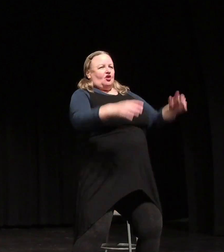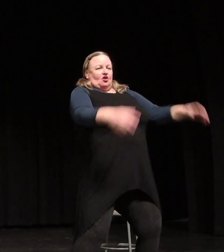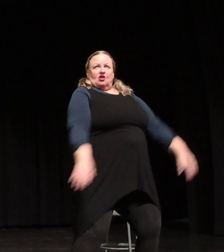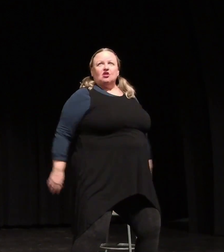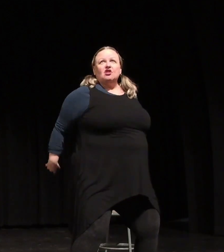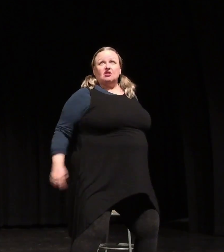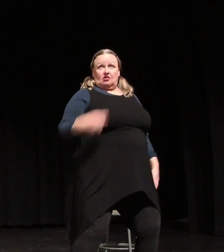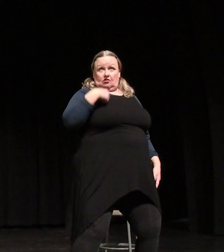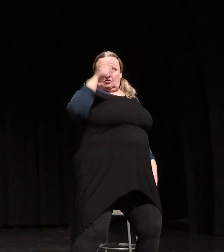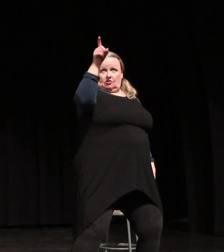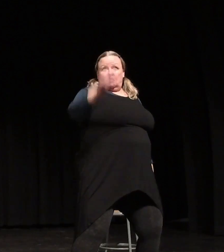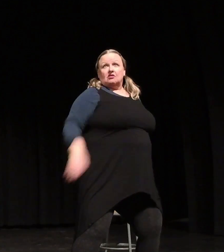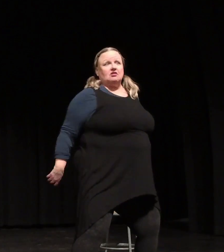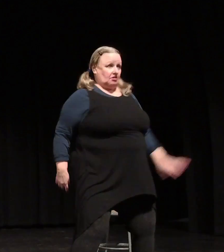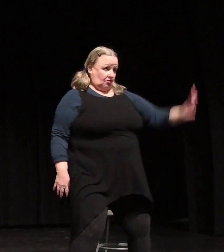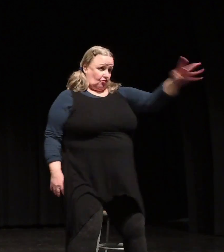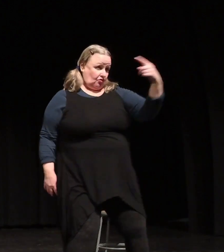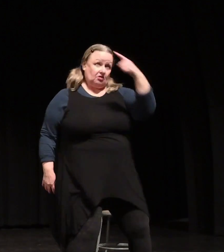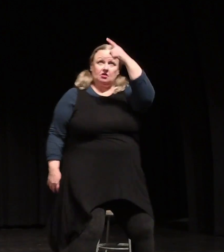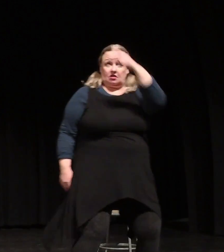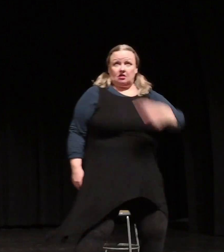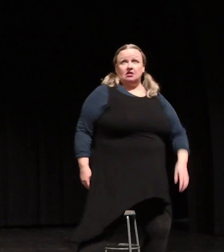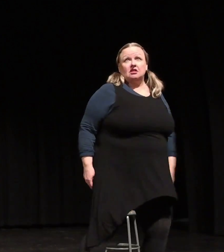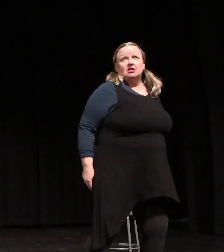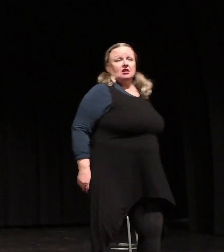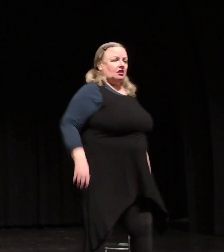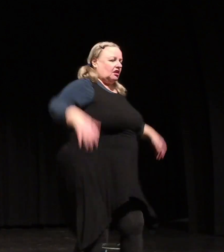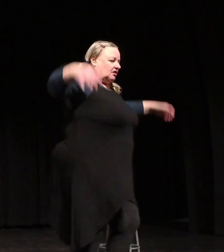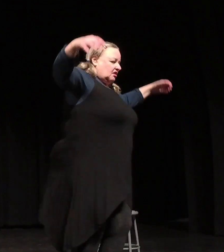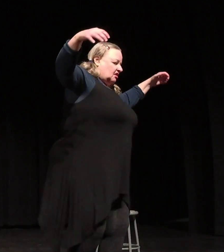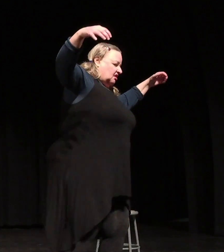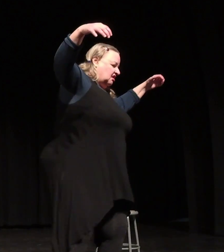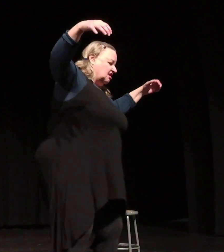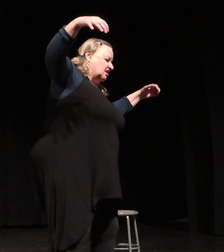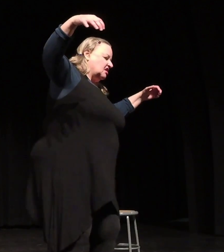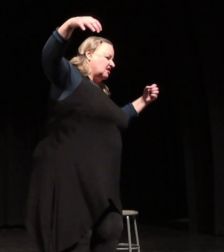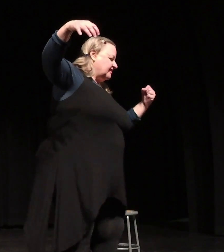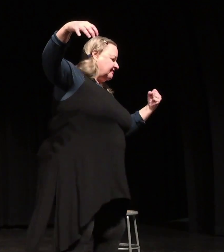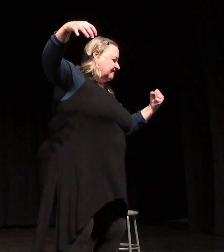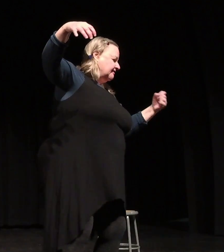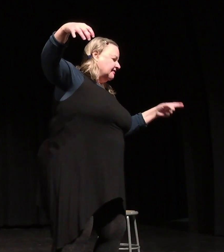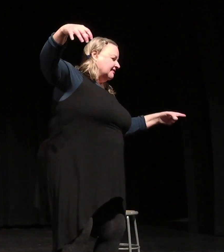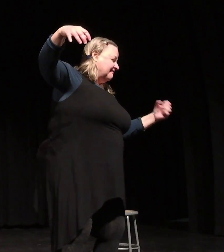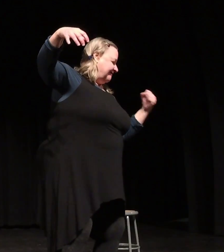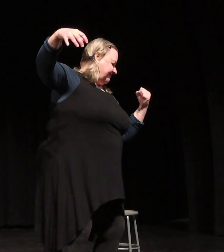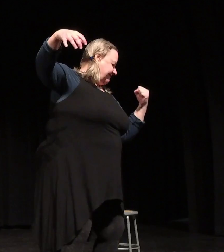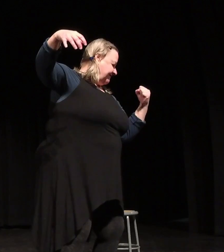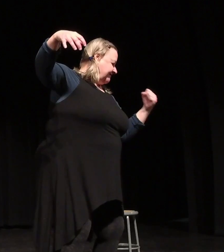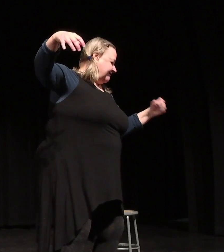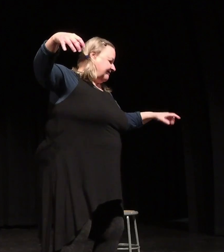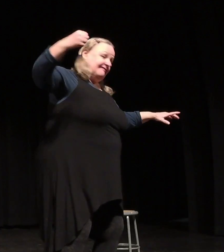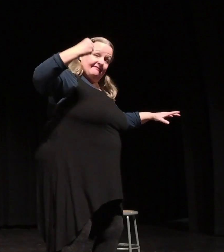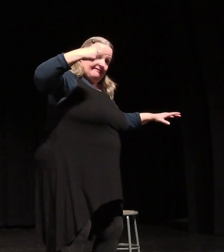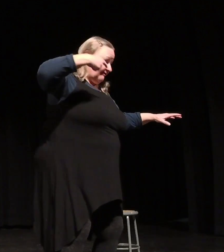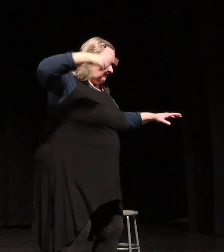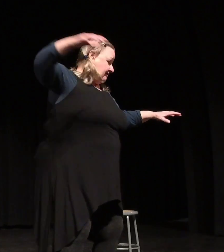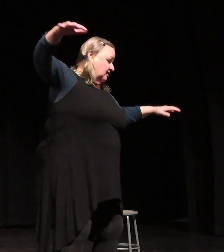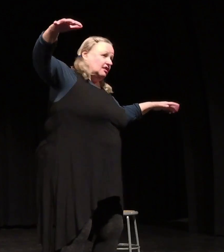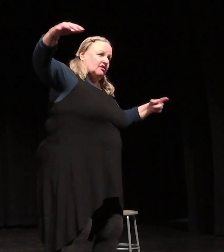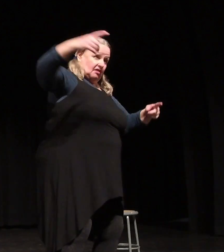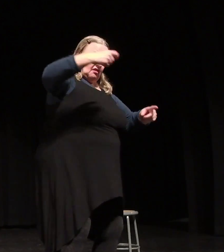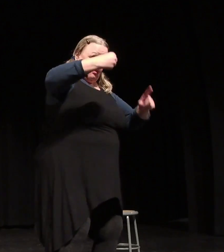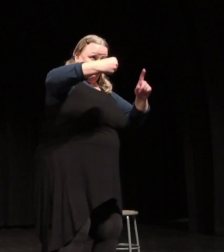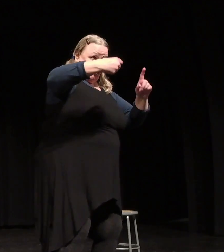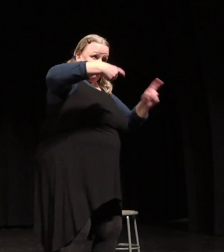Hey, toi puis moi, là, OK. Ben ouais. J'aimerais ça te